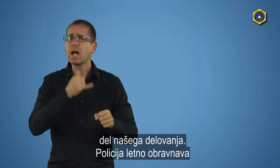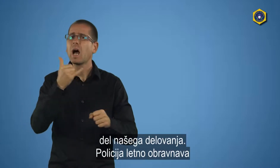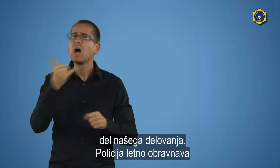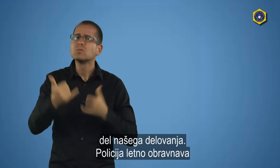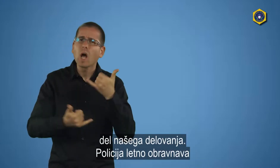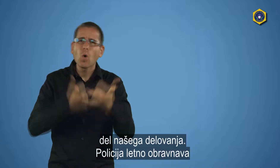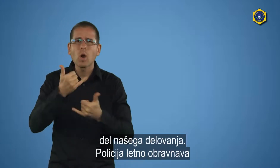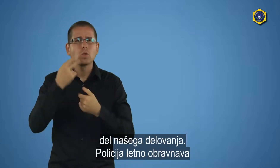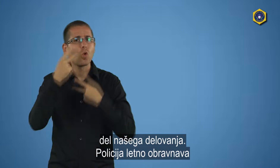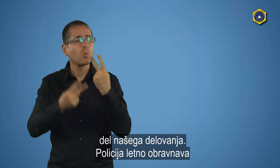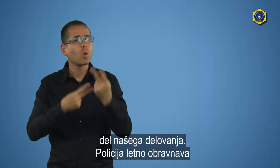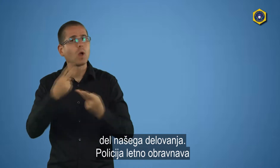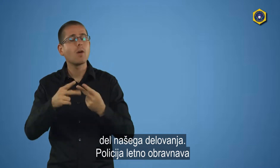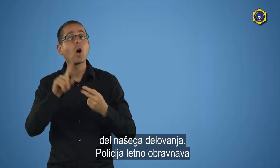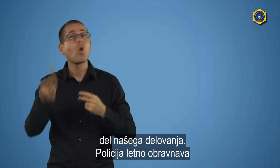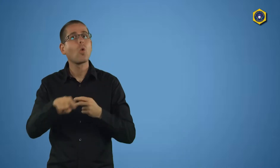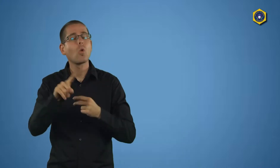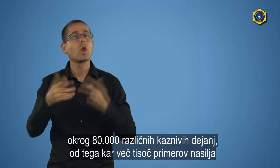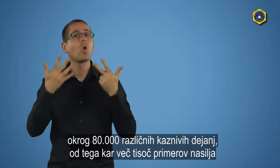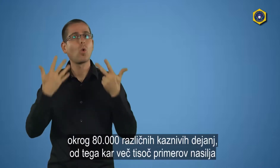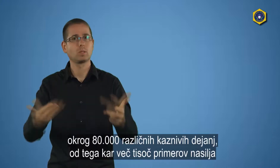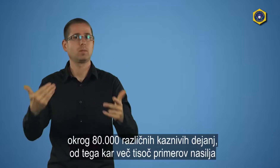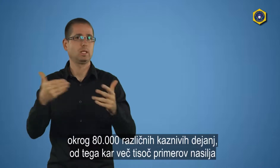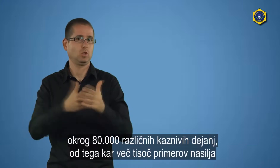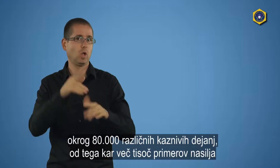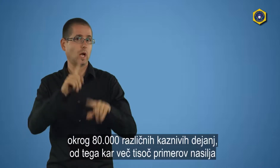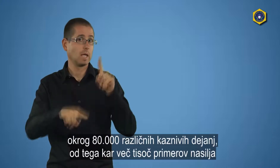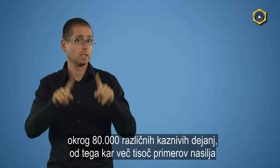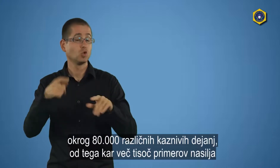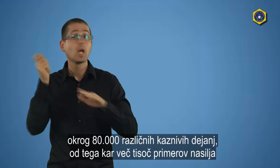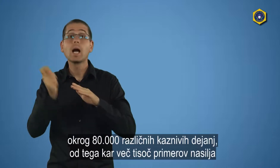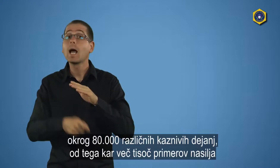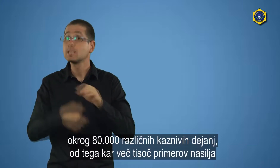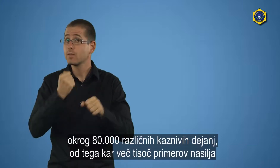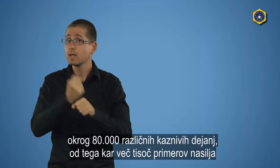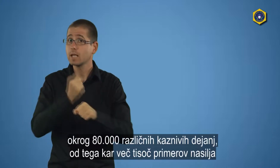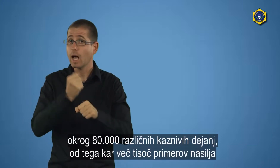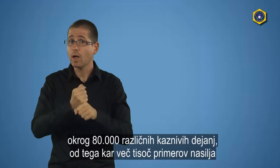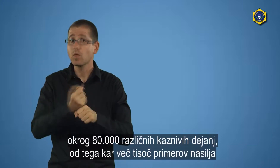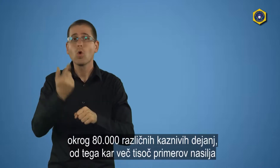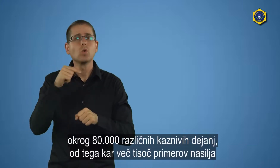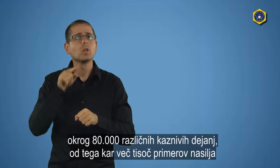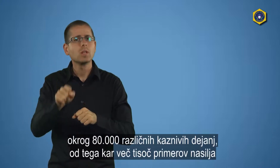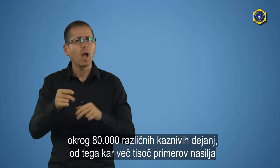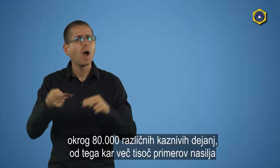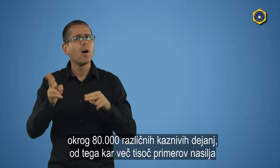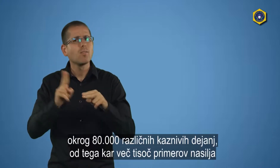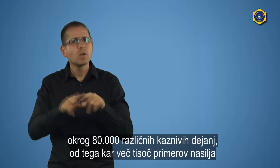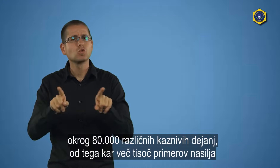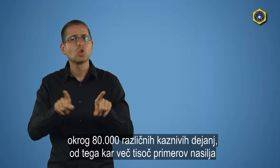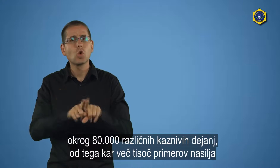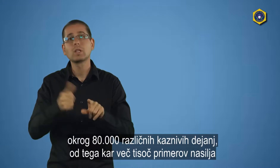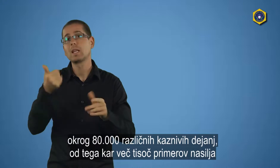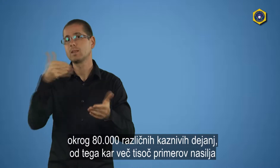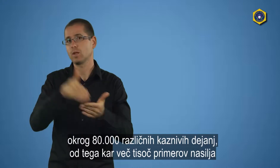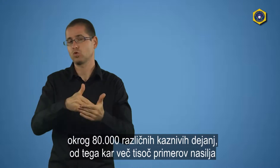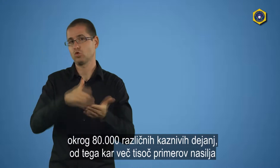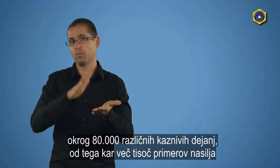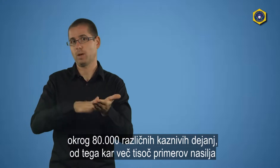Policija letno obravnava okrog 80.000 različnih kaznivih dejanj, od tega kar več tisoč primerov